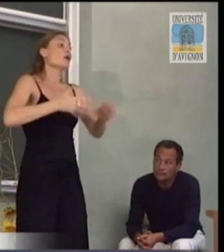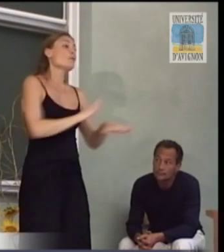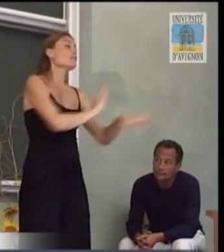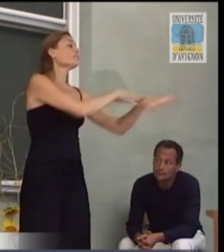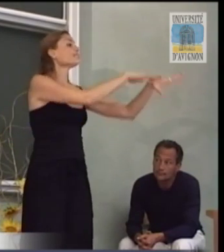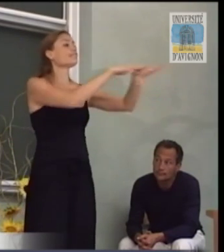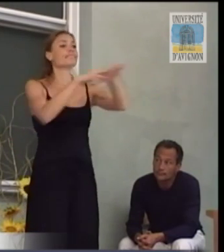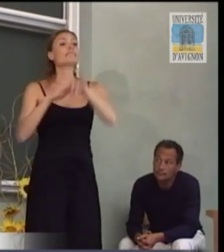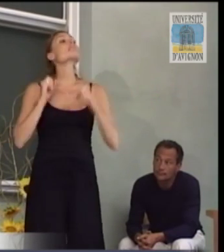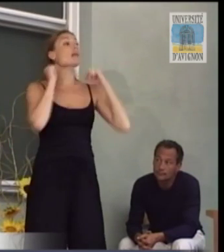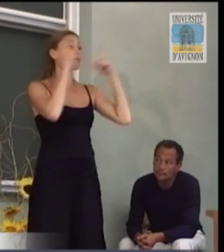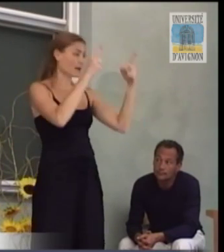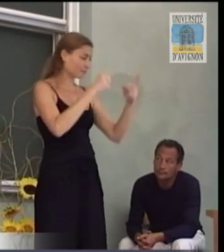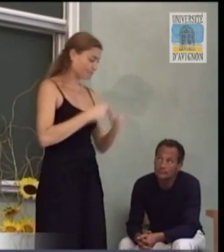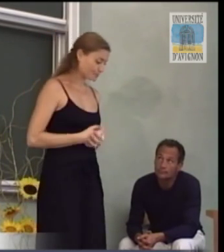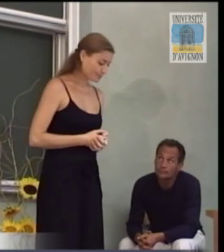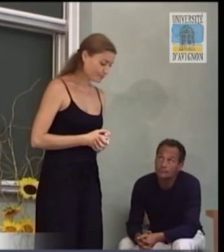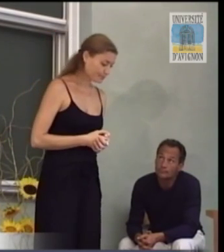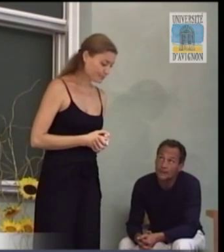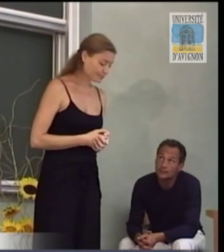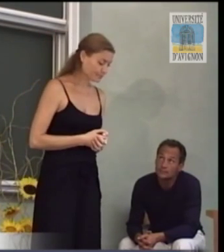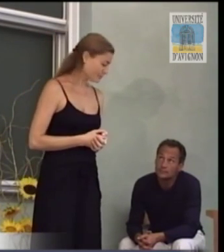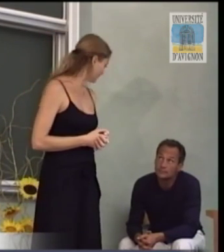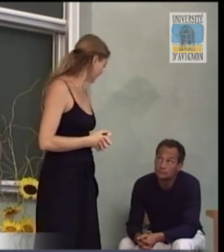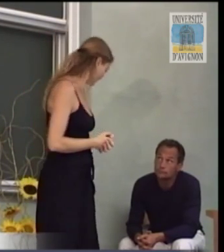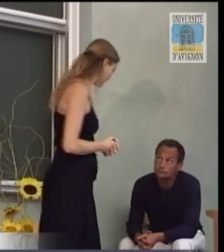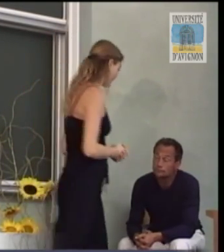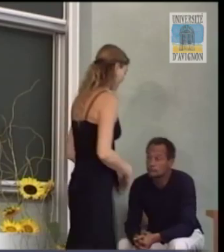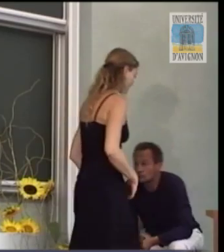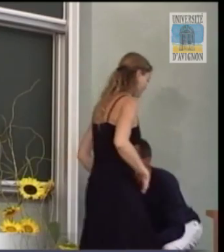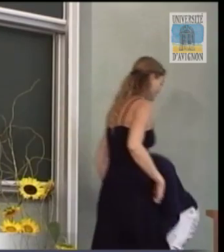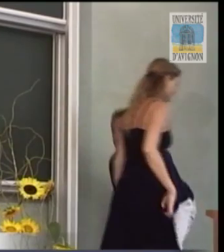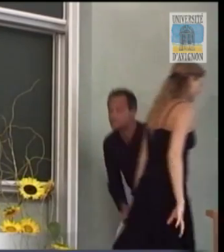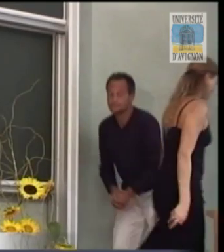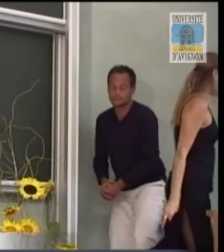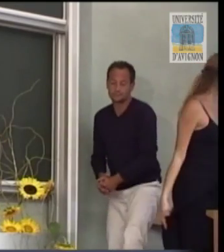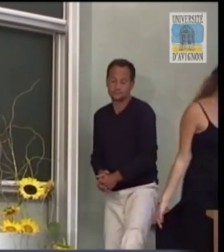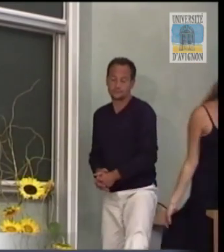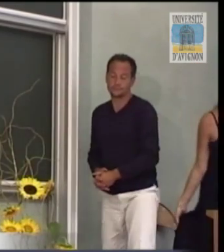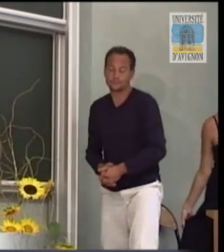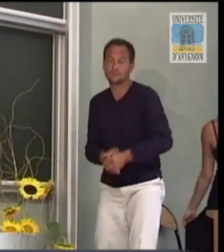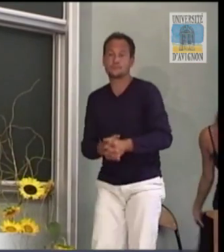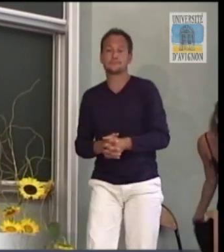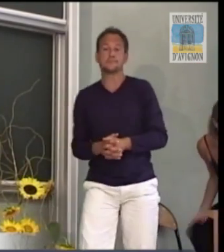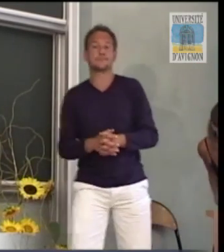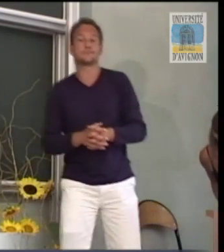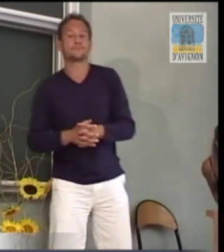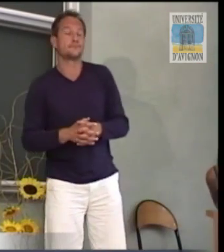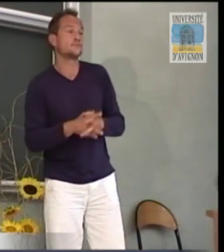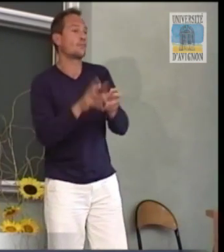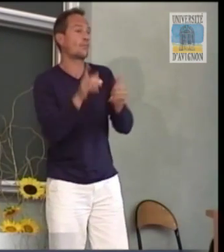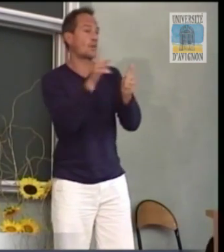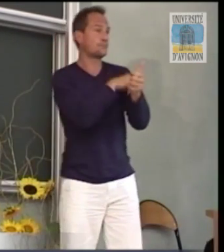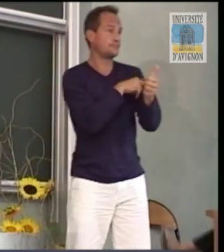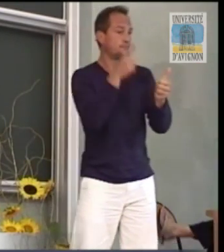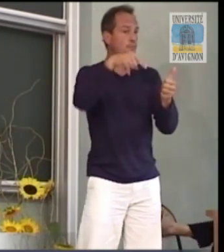autres. Alors une fois qu'on a pris conscience qu'il y a des publics aux besoins spécifiques, ça veut dire, et qu'on les